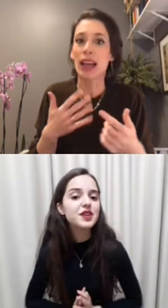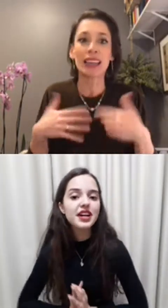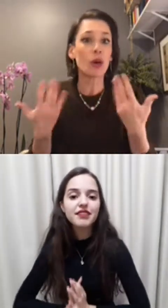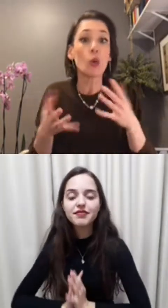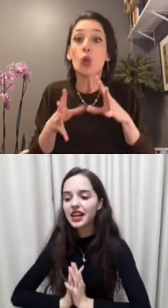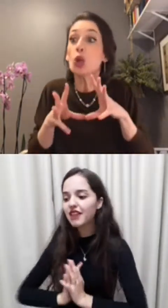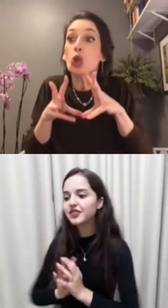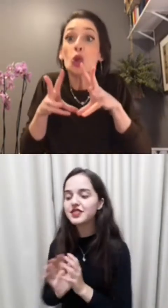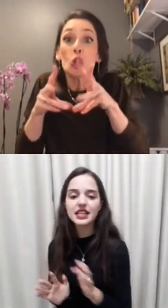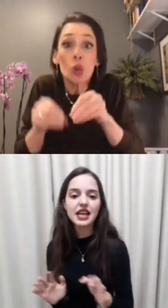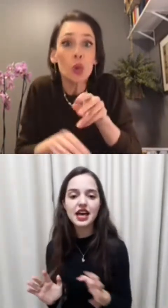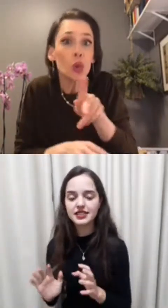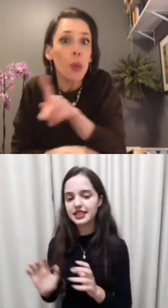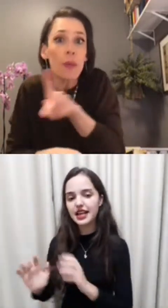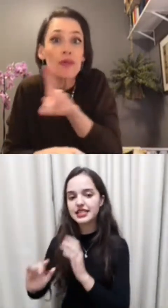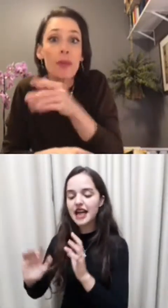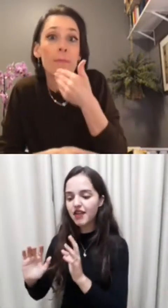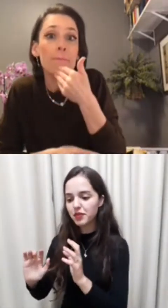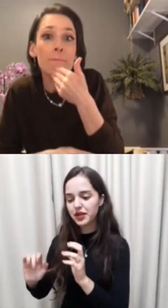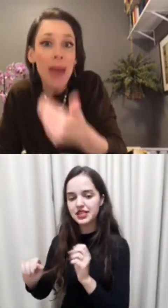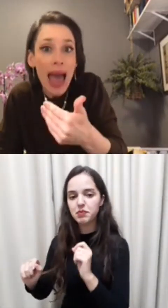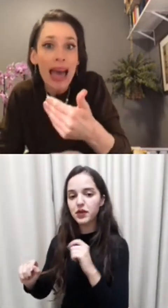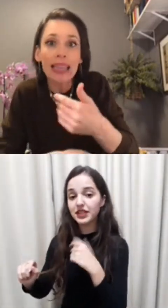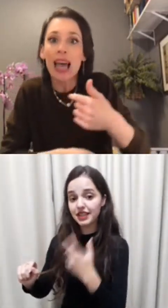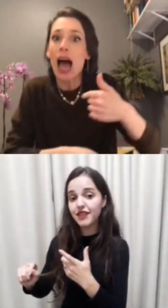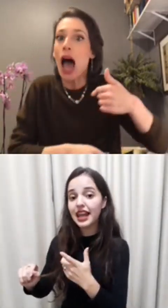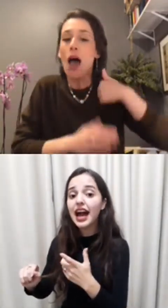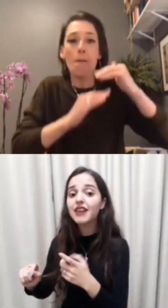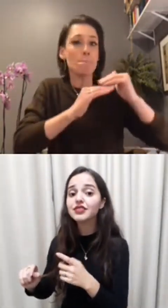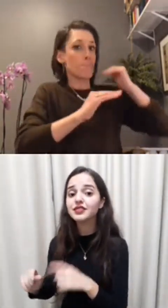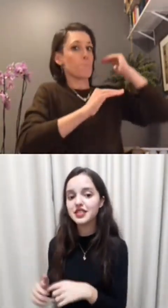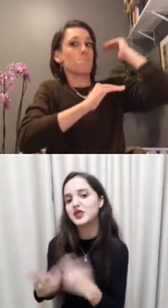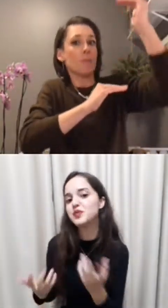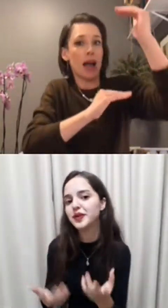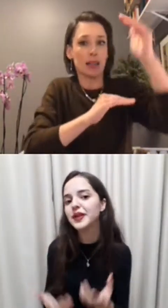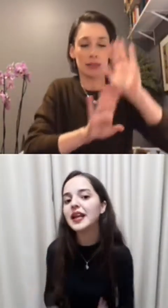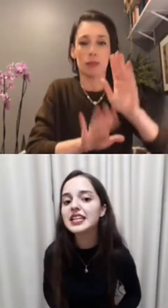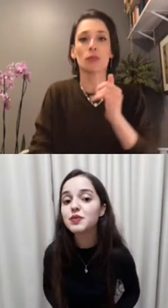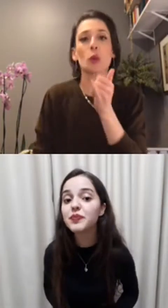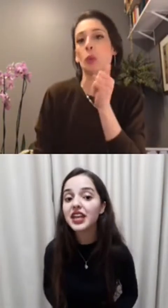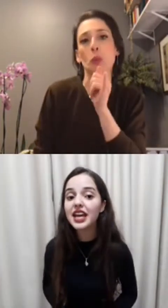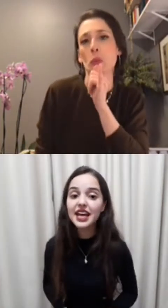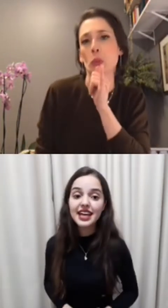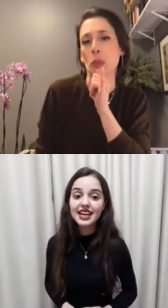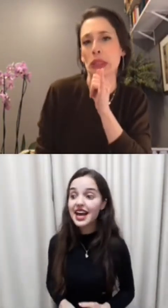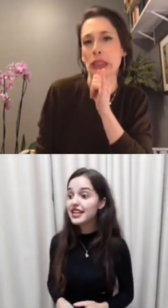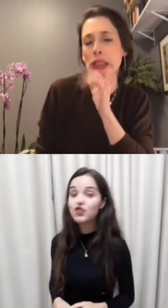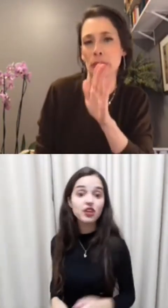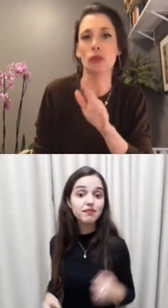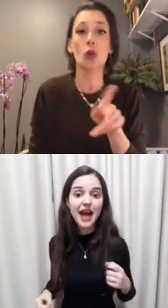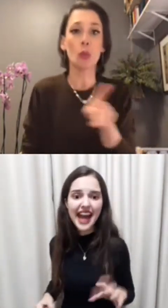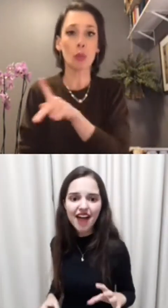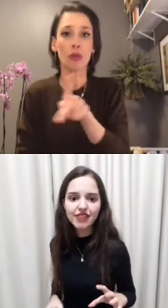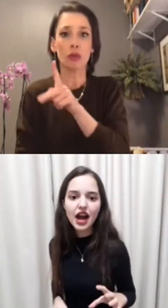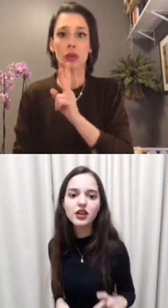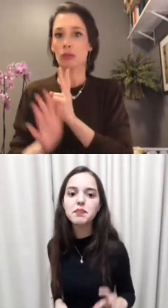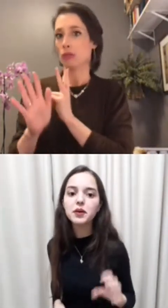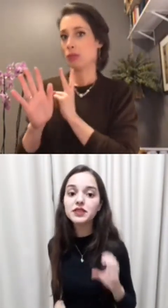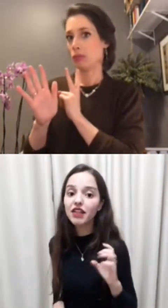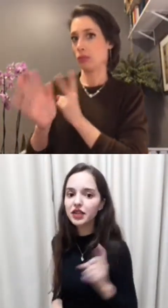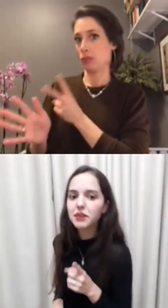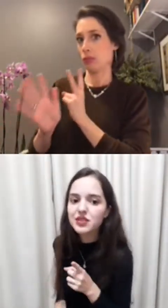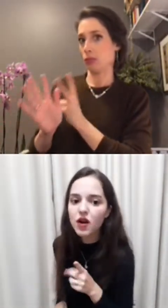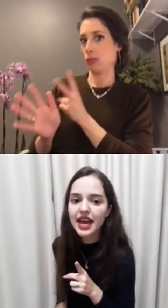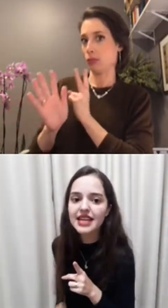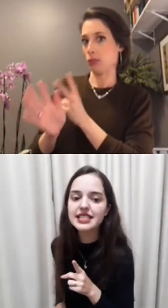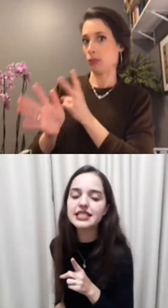professor falava sinalizava, por exemplo, enquanto ele falava, fazia o bimodalismo, e aí eu já parava a aula e perguntava,